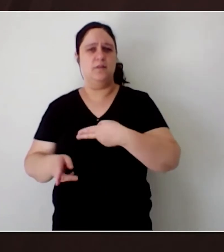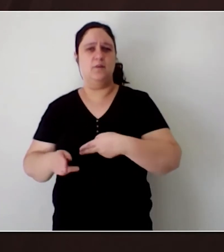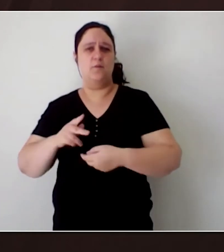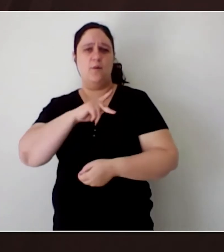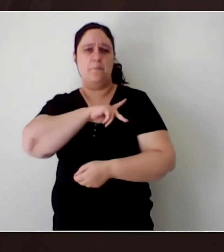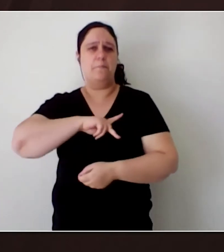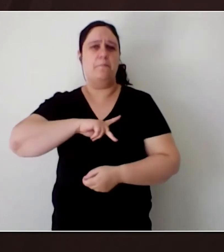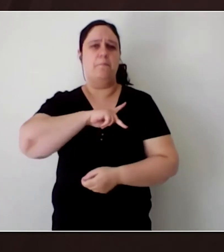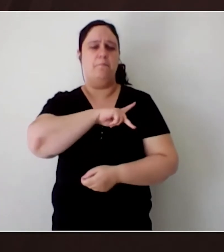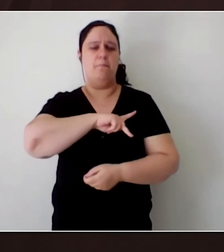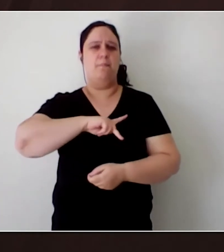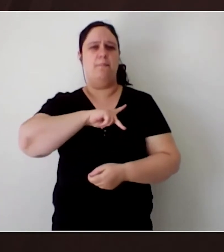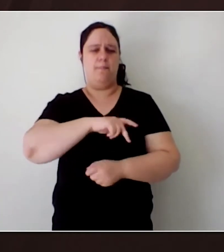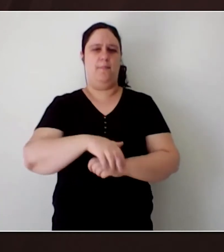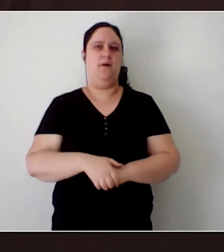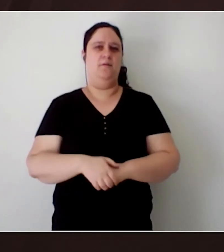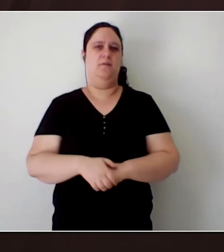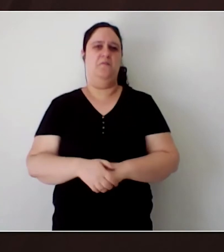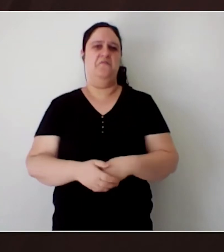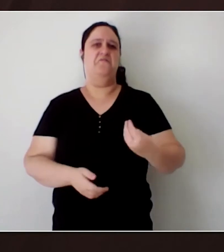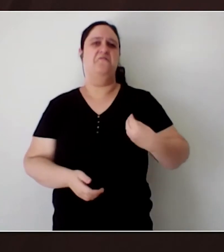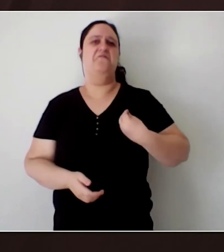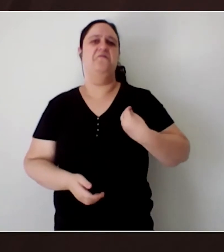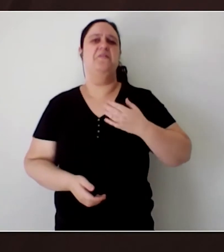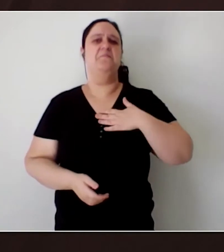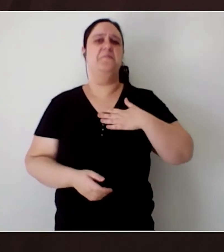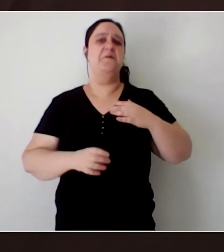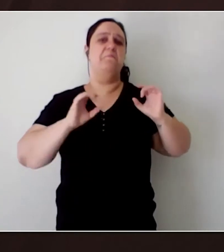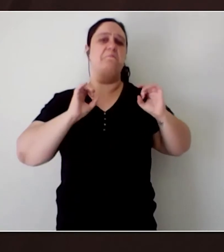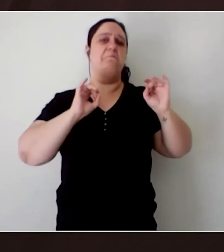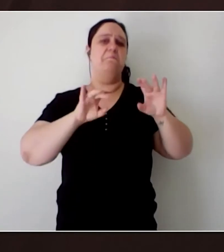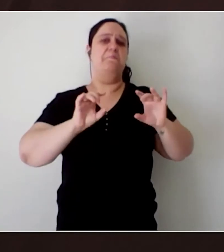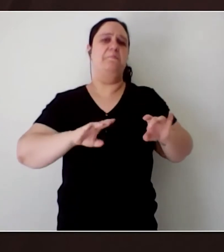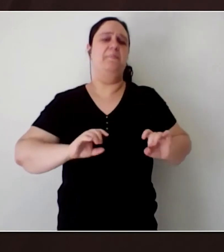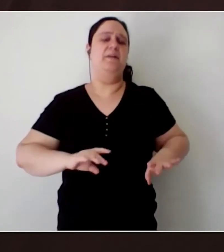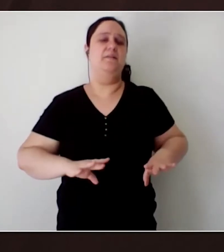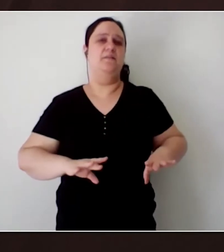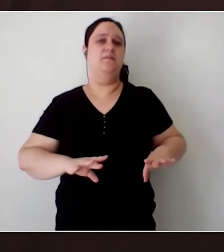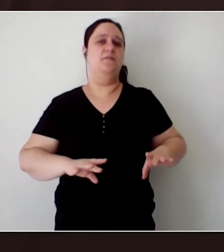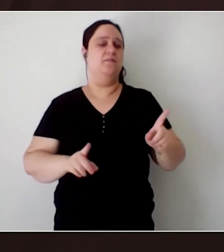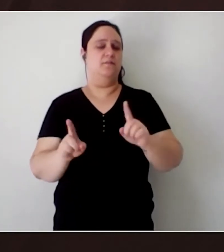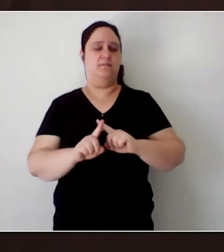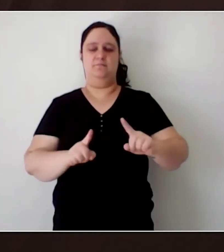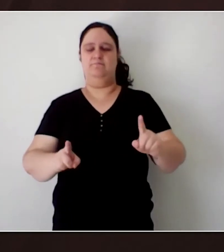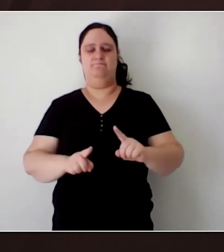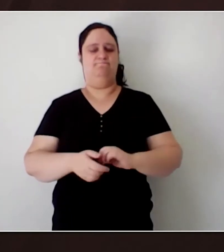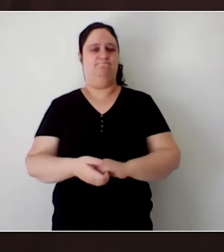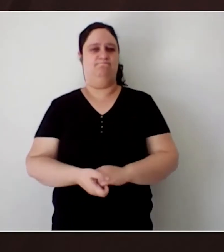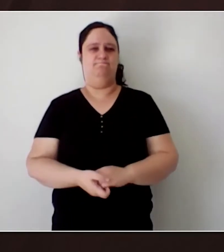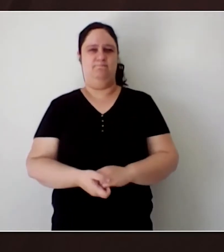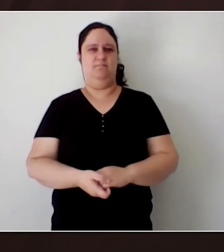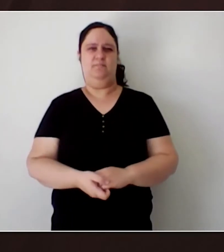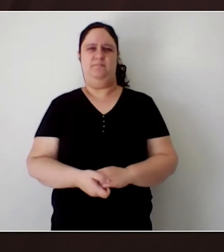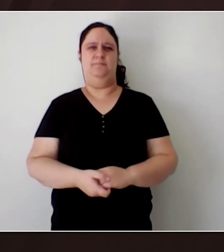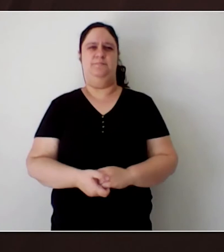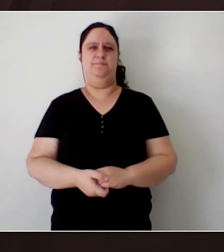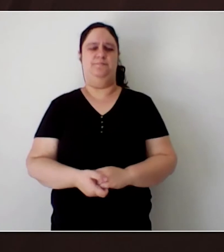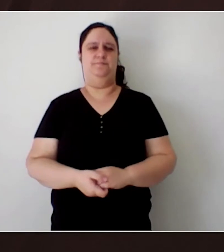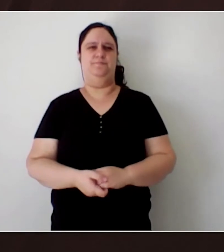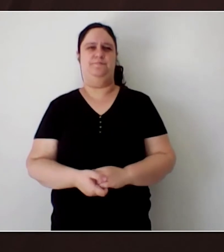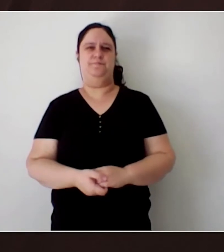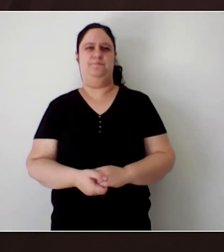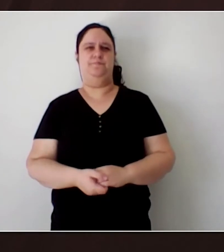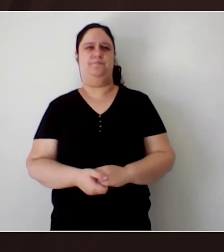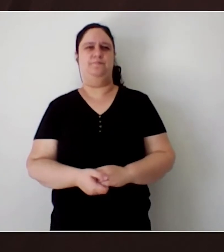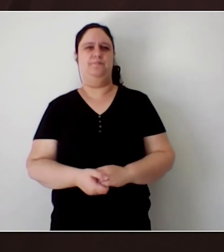vida preciosa para mim mesmo, contanto que complete a carreira e o ministério que eu recebi do